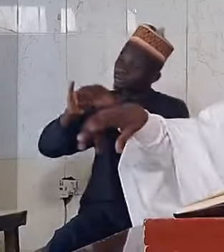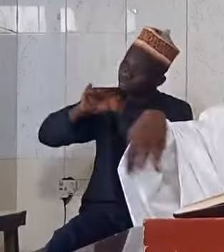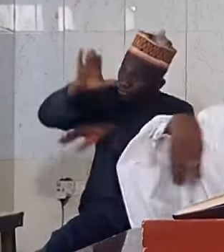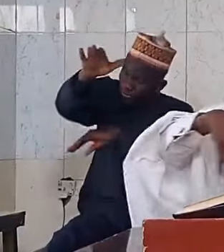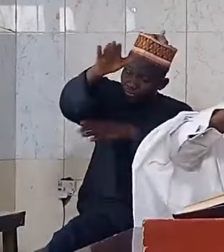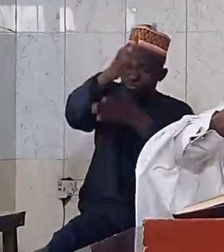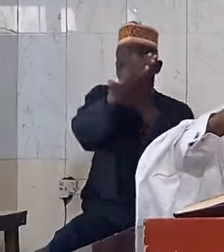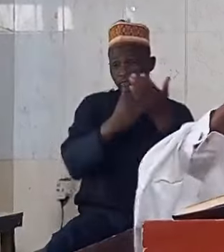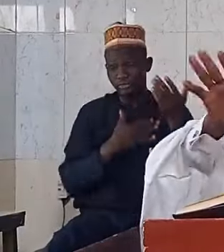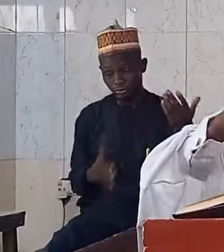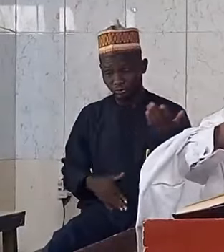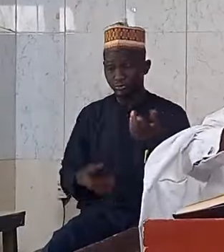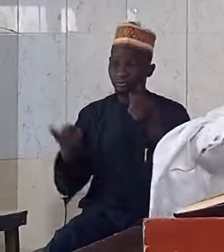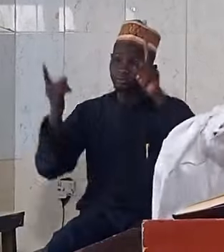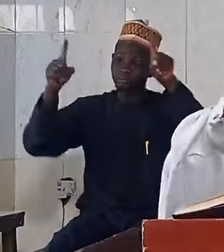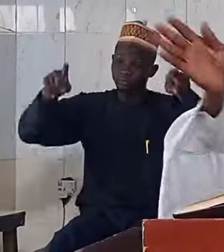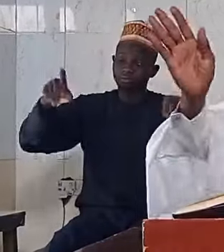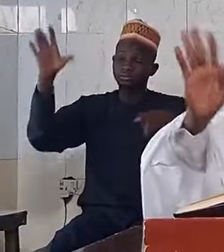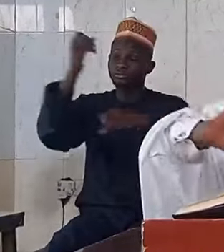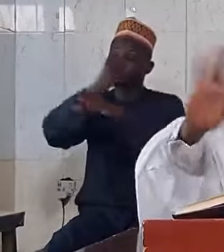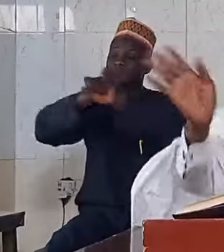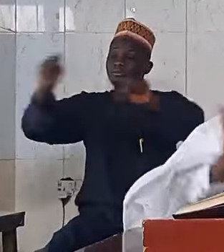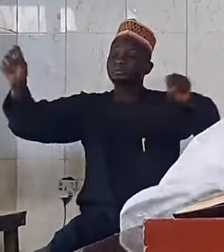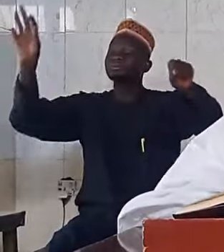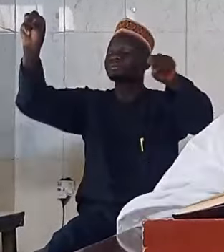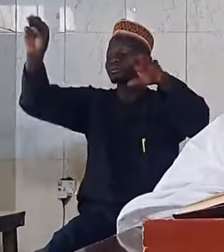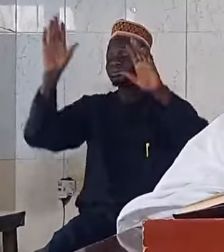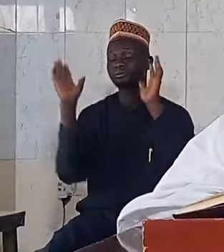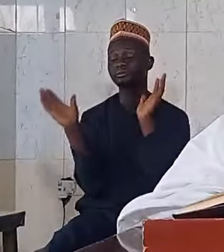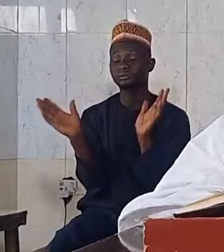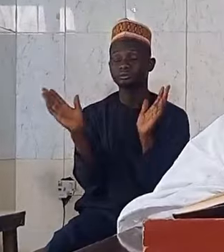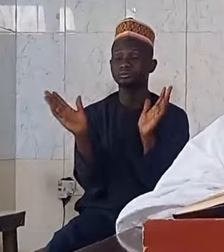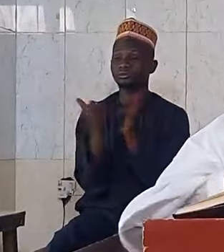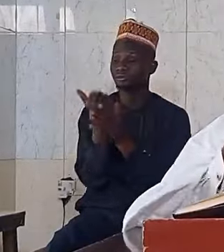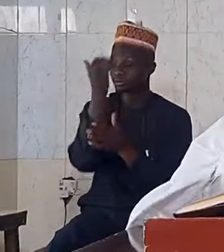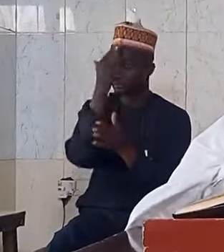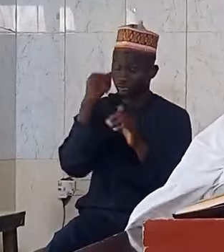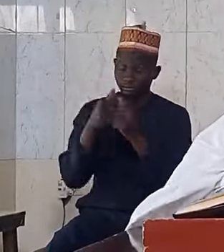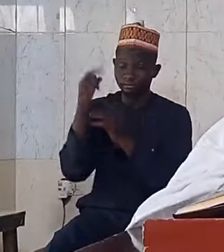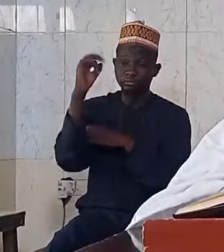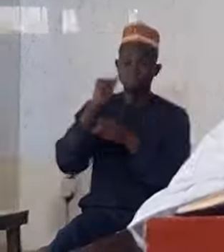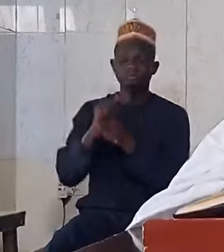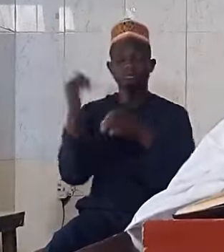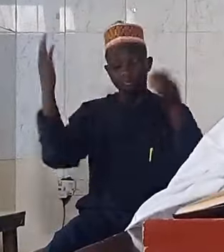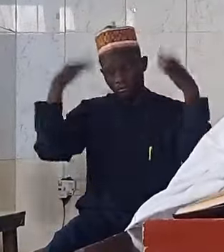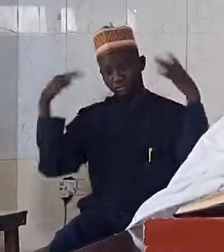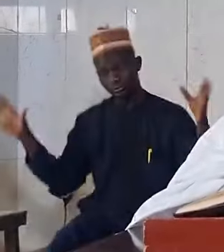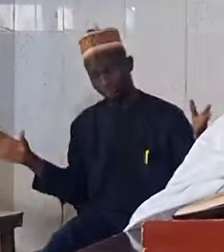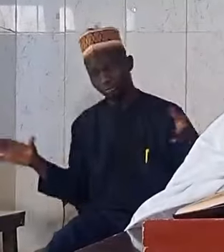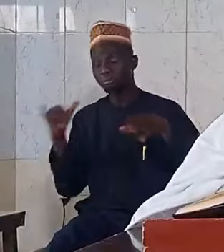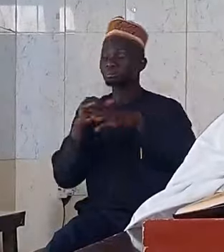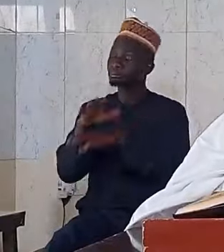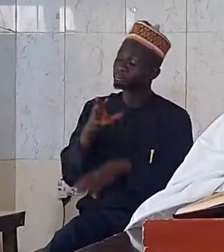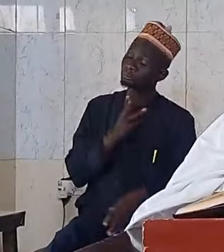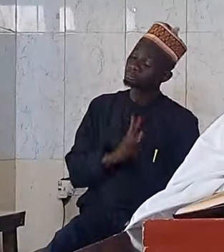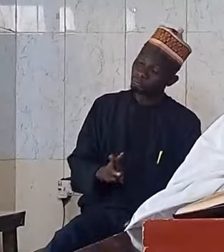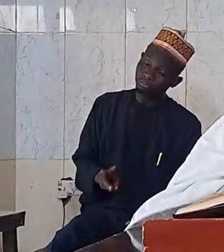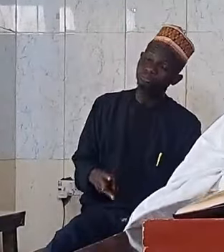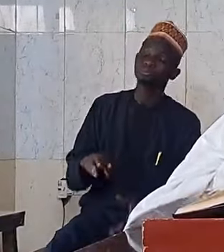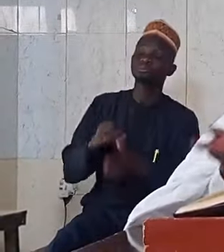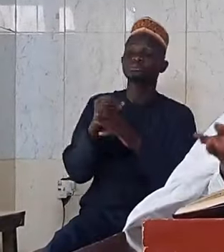nasa na duniya zai dauka ya turo ta koyaya ko ba ka ba ko ya turo mala'iku su cece su in ya ga daman nuna